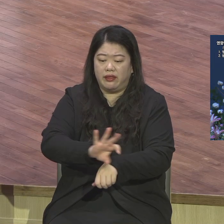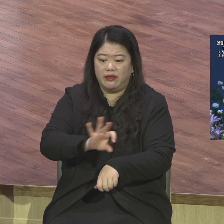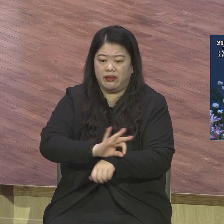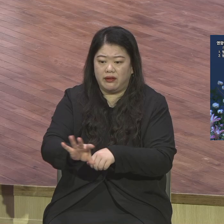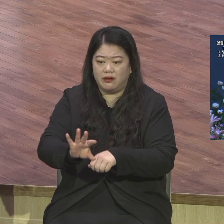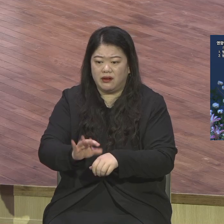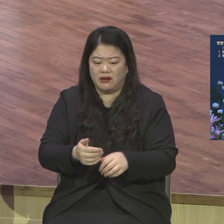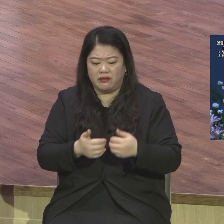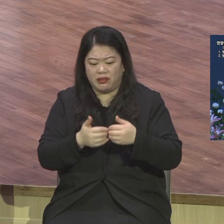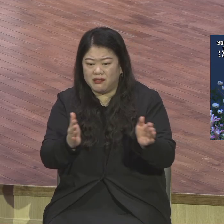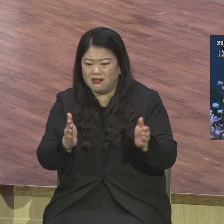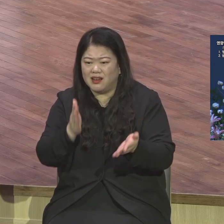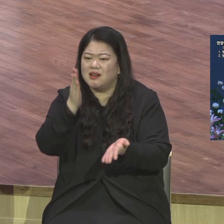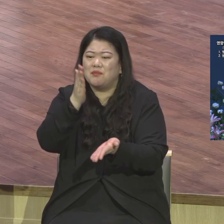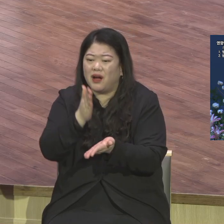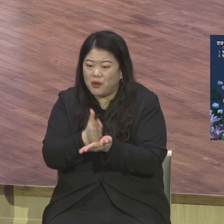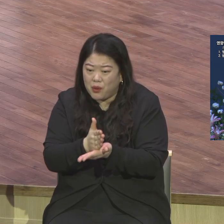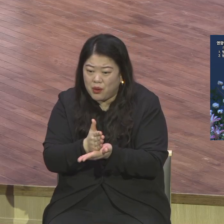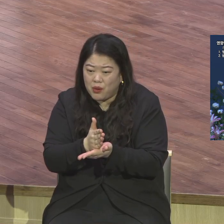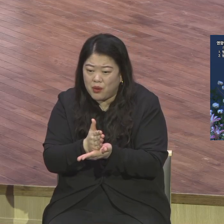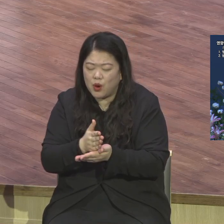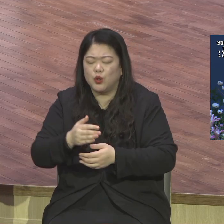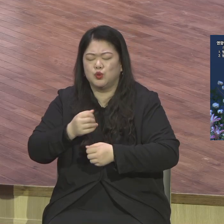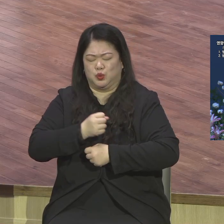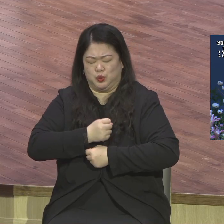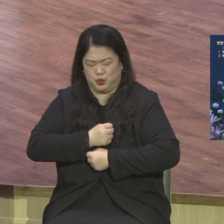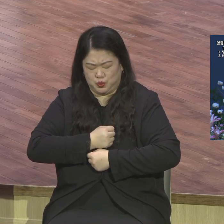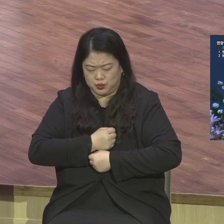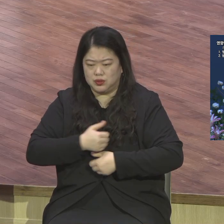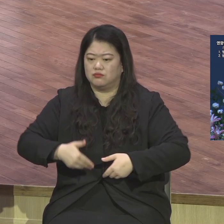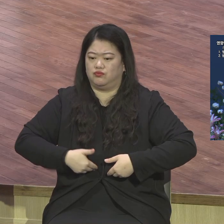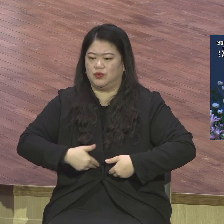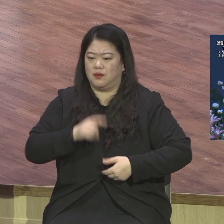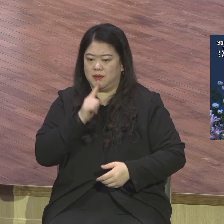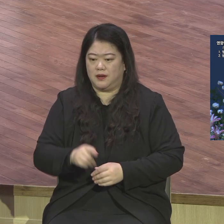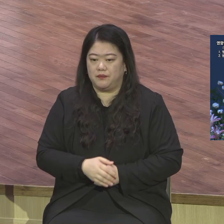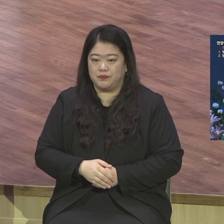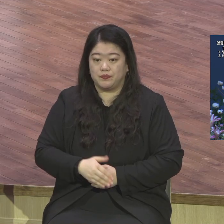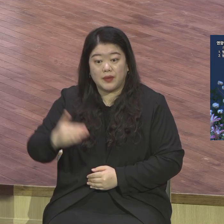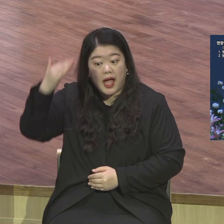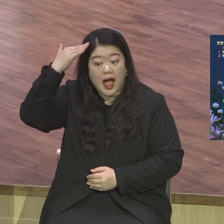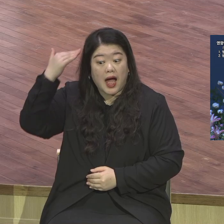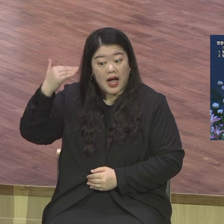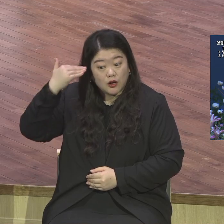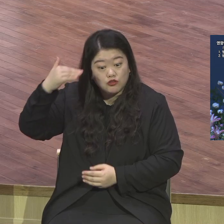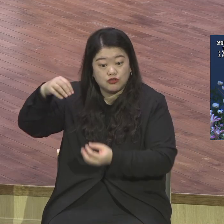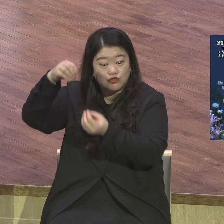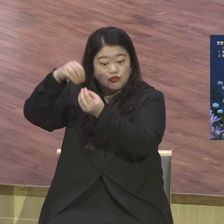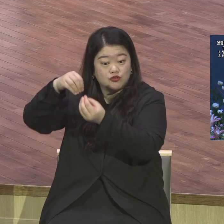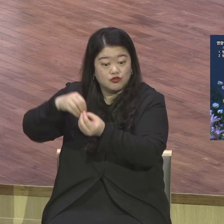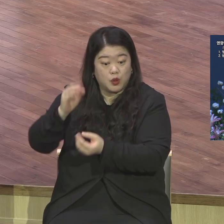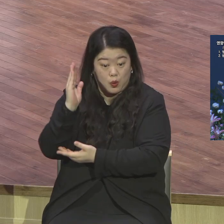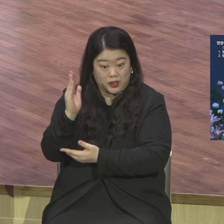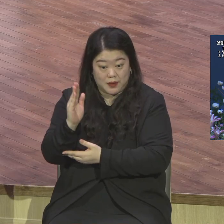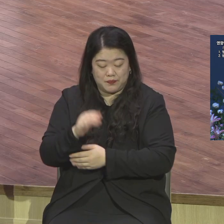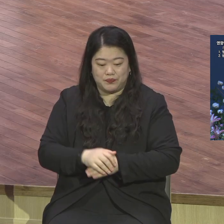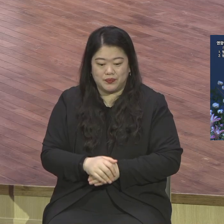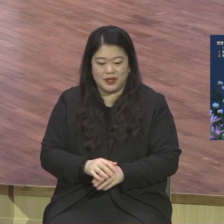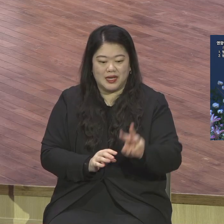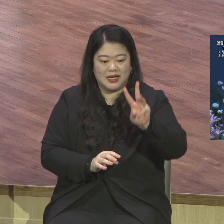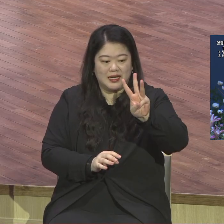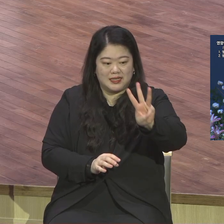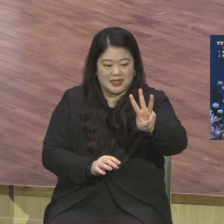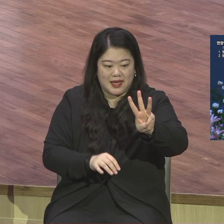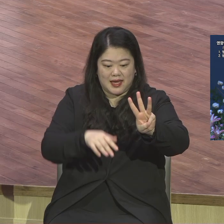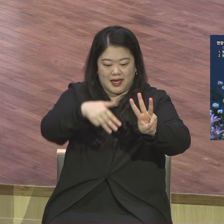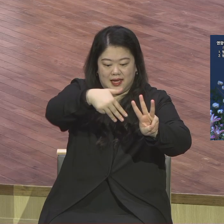말의 중요성. 새치 혀가 사람 잡는다라는 격언이 있을 정도로